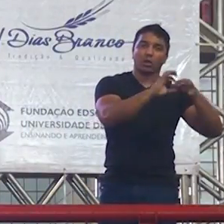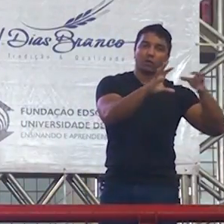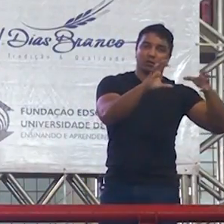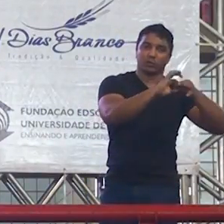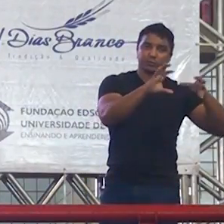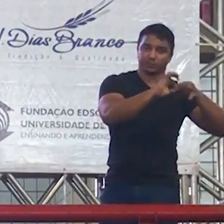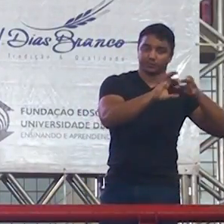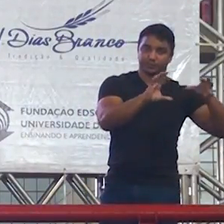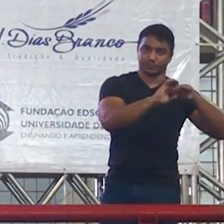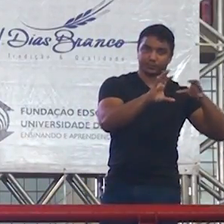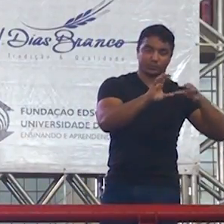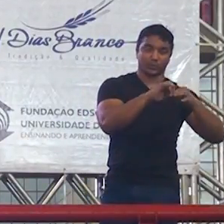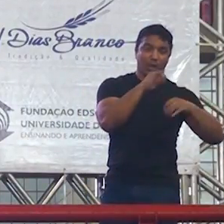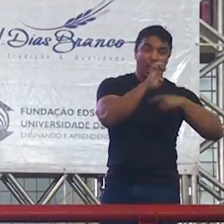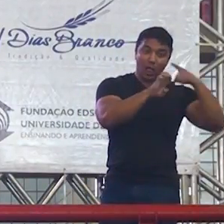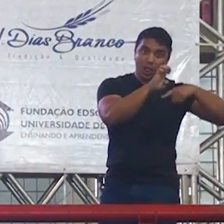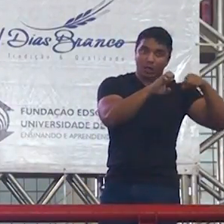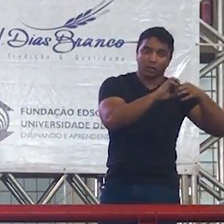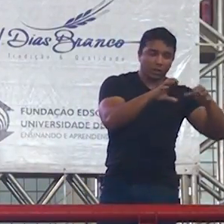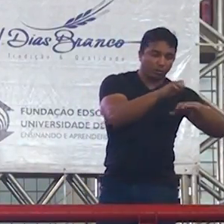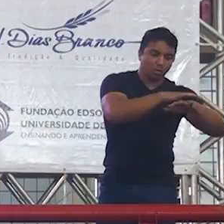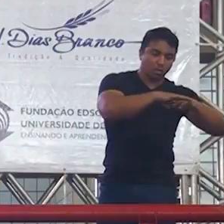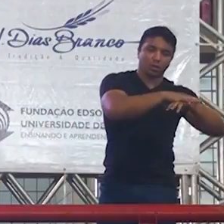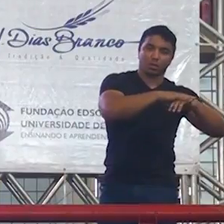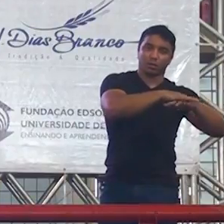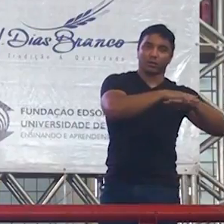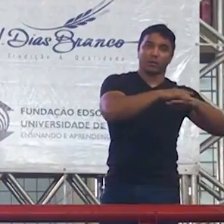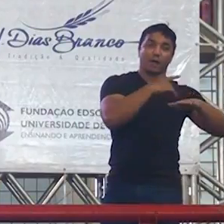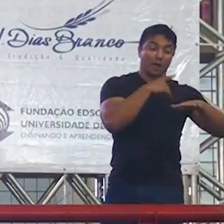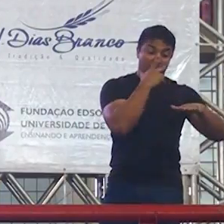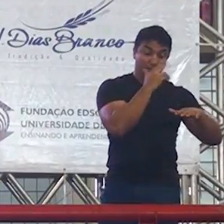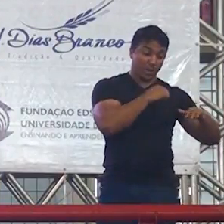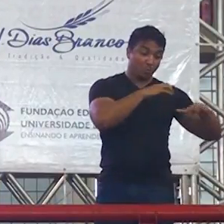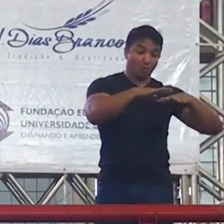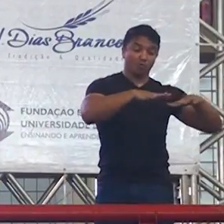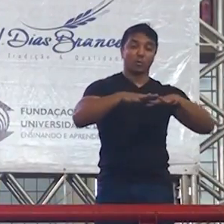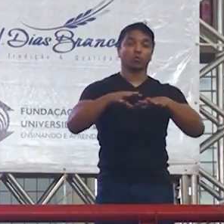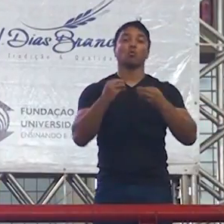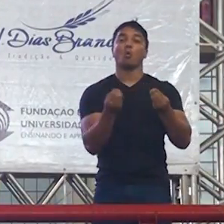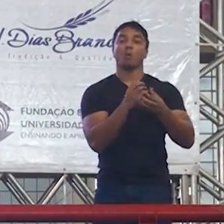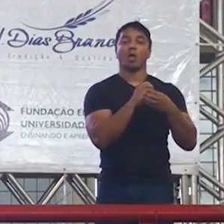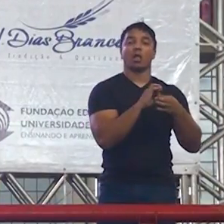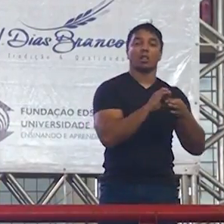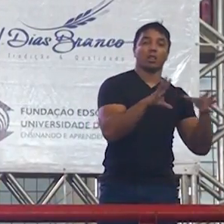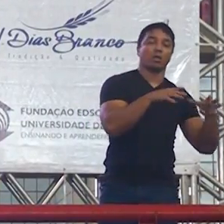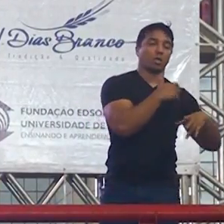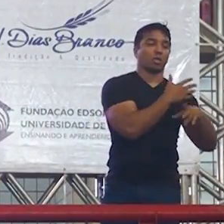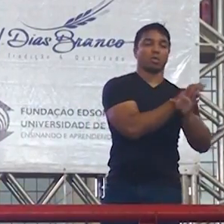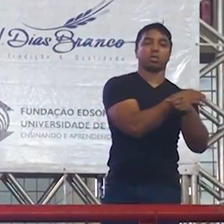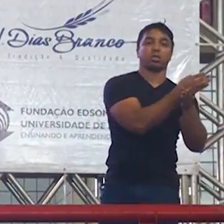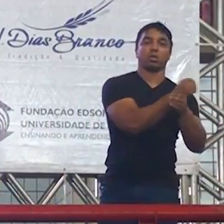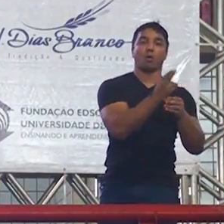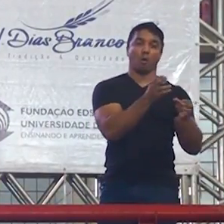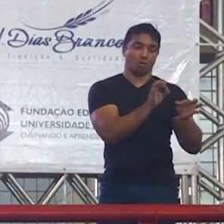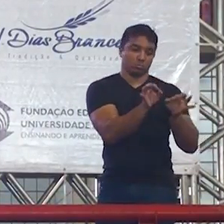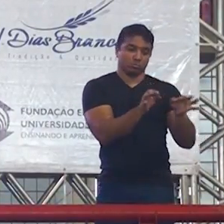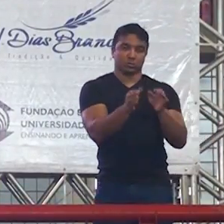Elétrons. Elétrons. E esses elétrons se movimentam organizado ou desorganizado?